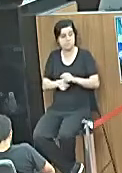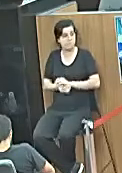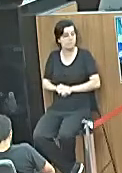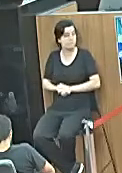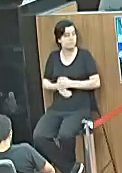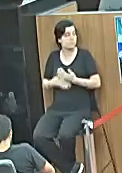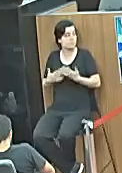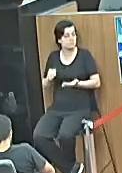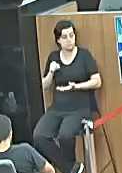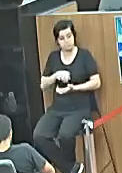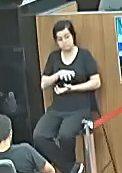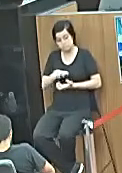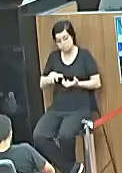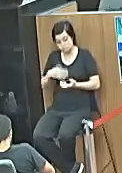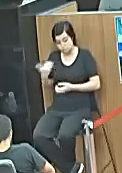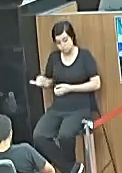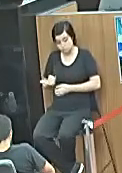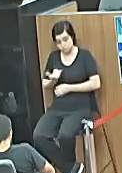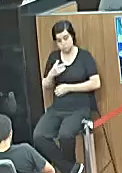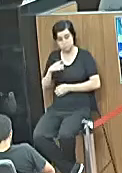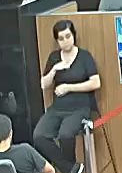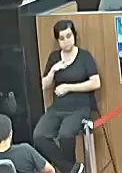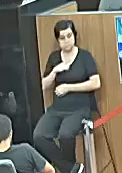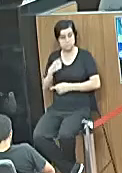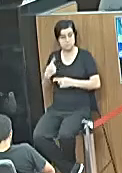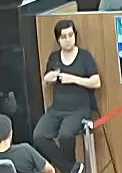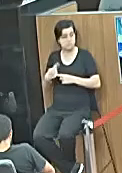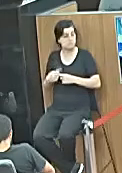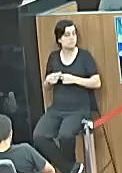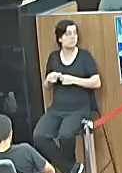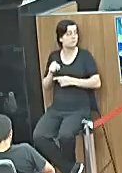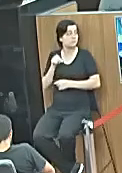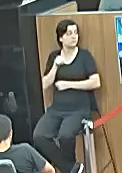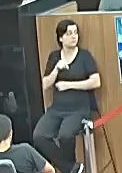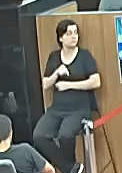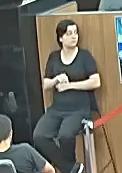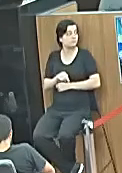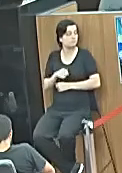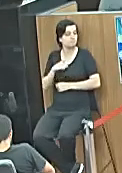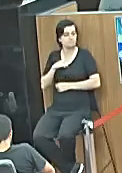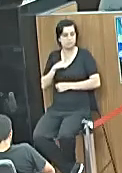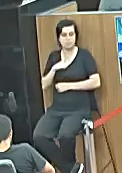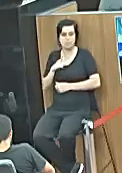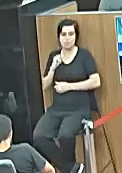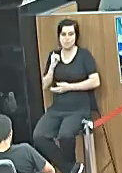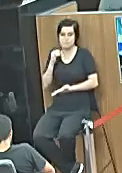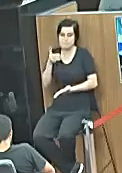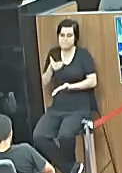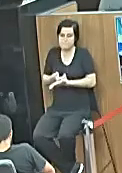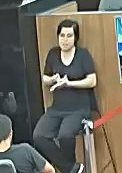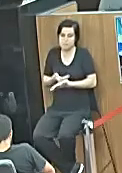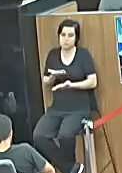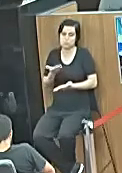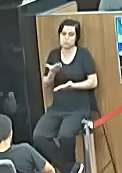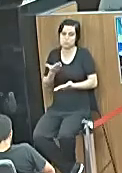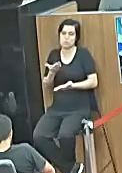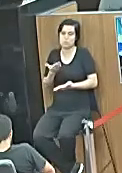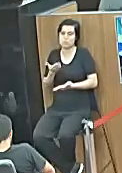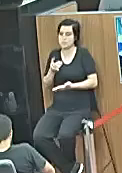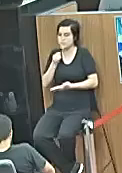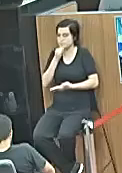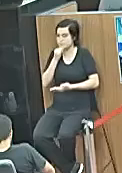essas reformas são fundamentais é a reforma preventiva inclusive ela impacta nos custos né porque você vai